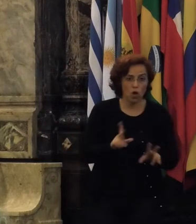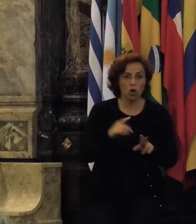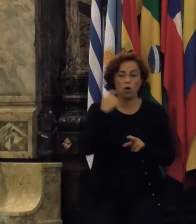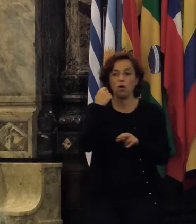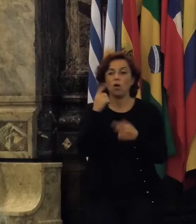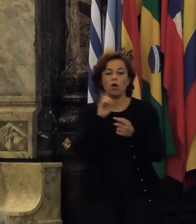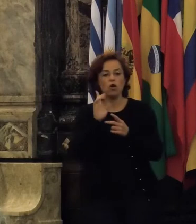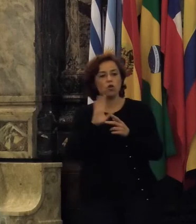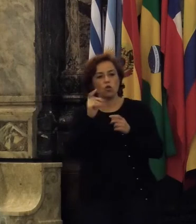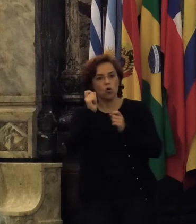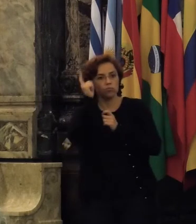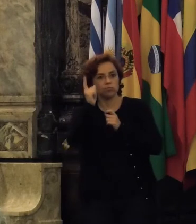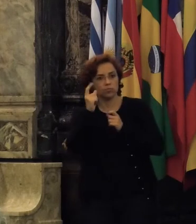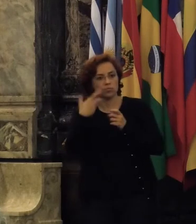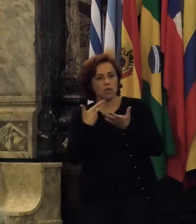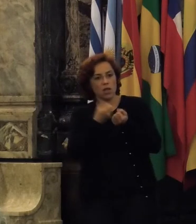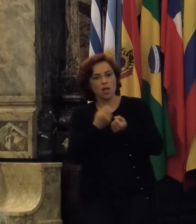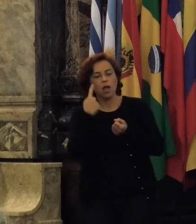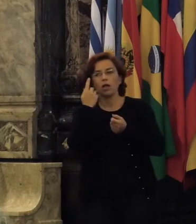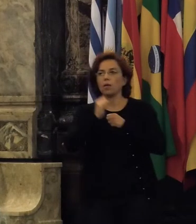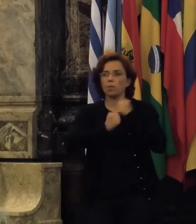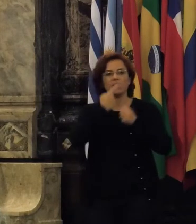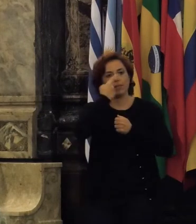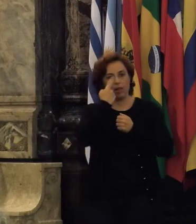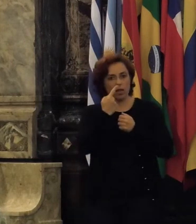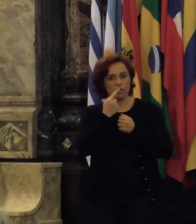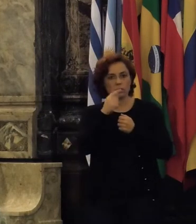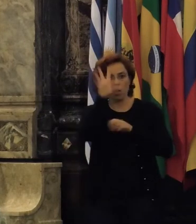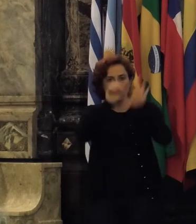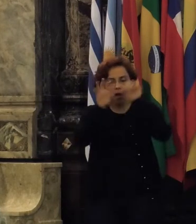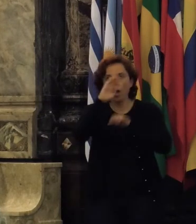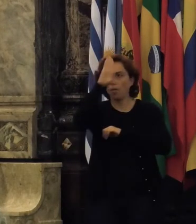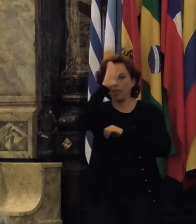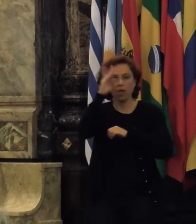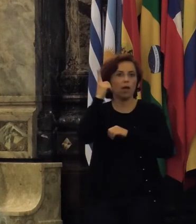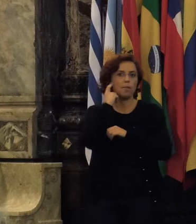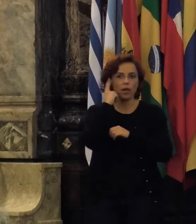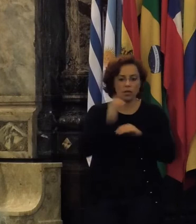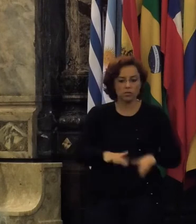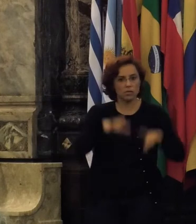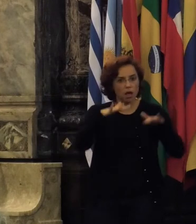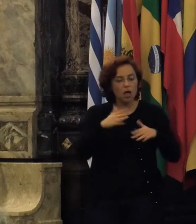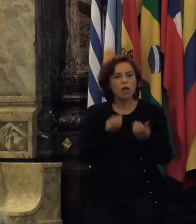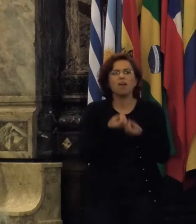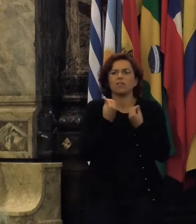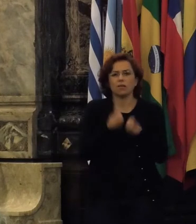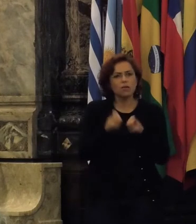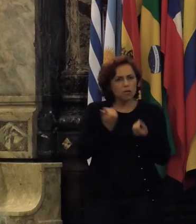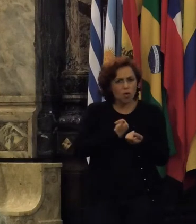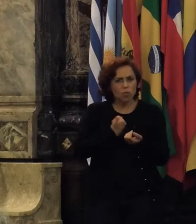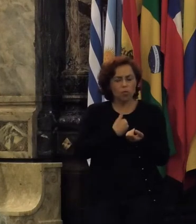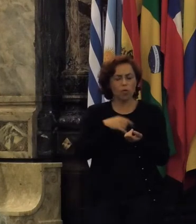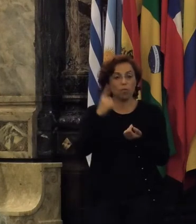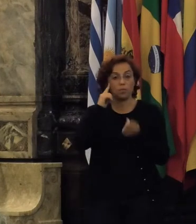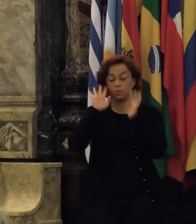de acompañamiento y de oferta de experiencias en los primeros años de vida, ¿cómo nos vamos a